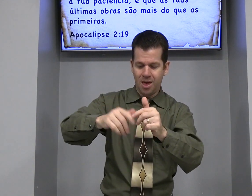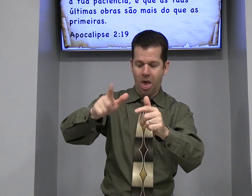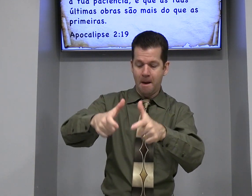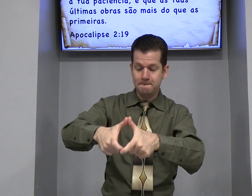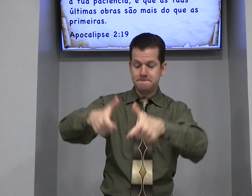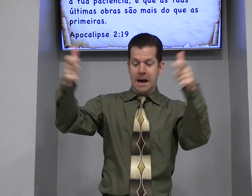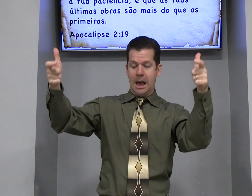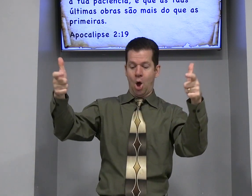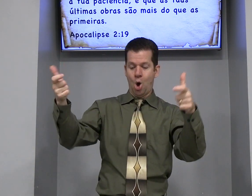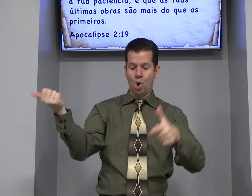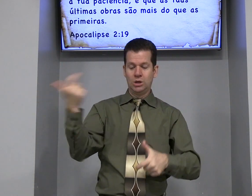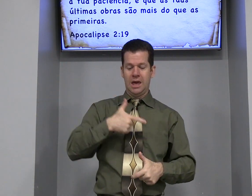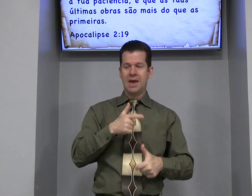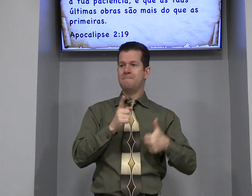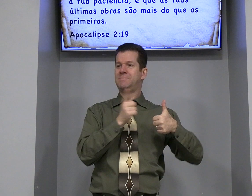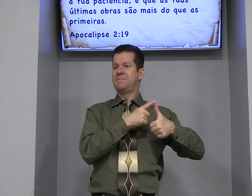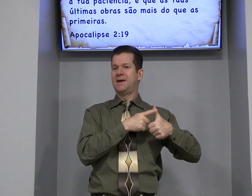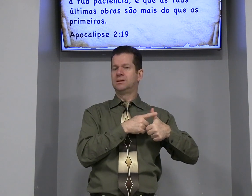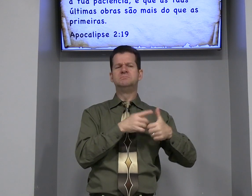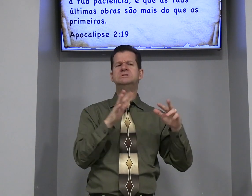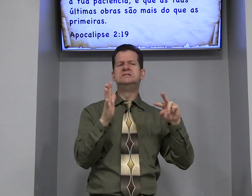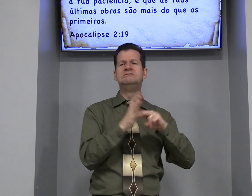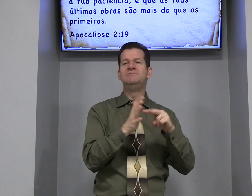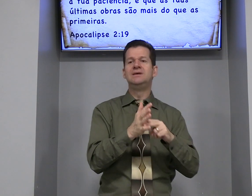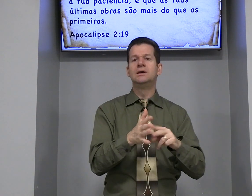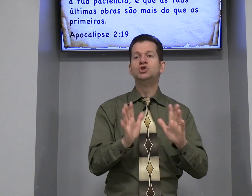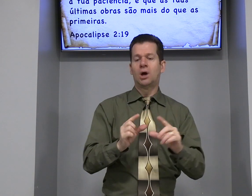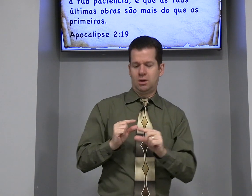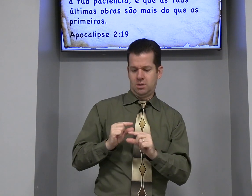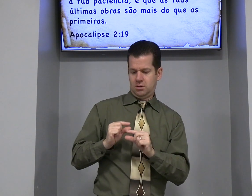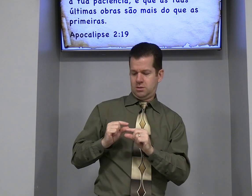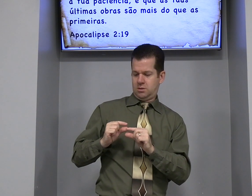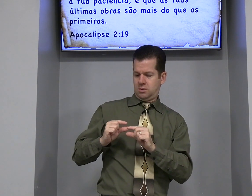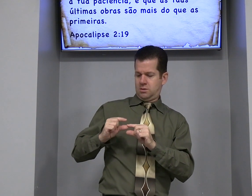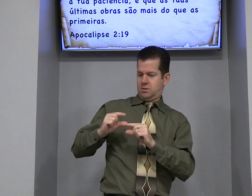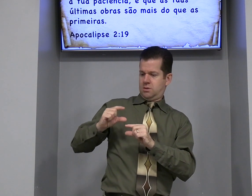Tuas últimas obras são mais do que as primeiras.